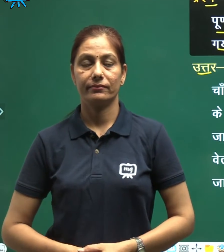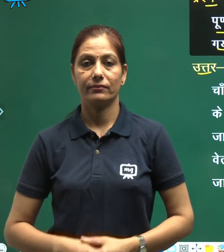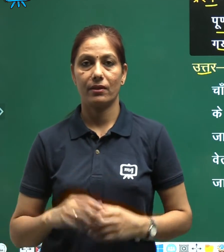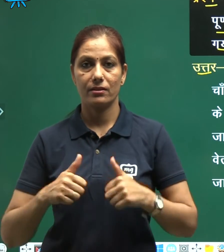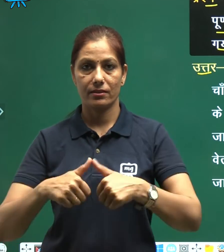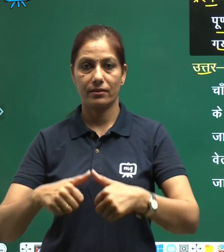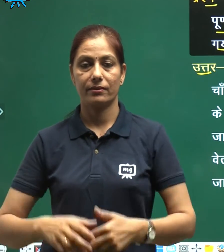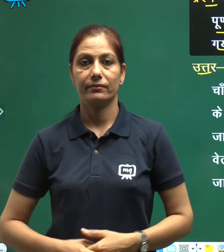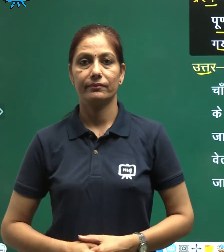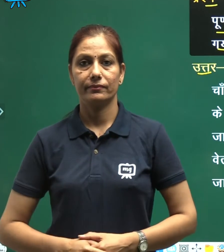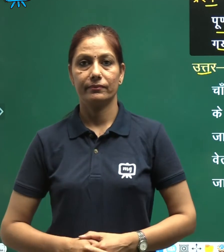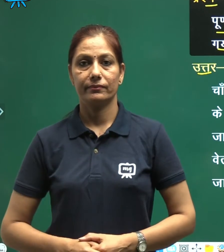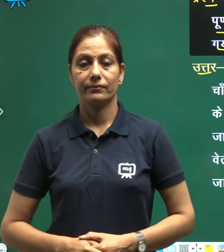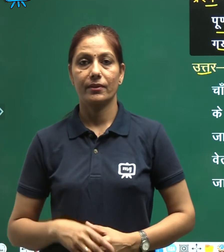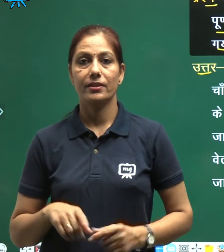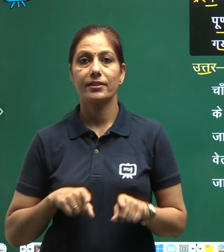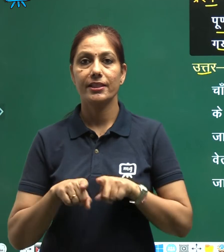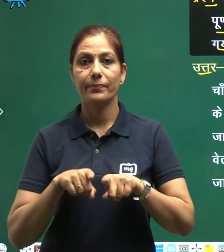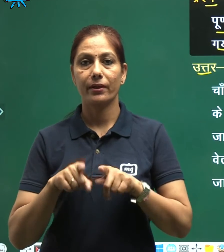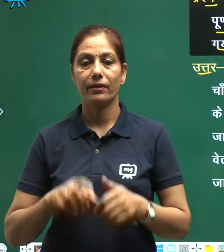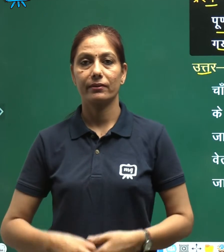उत्तर है, जिस प्रकार